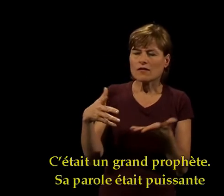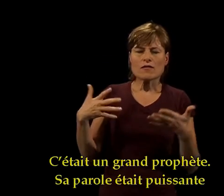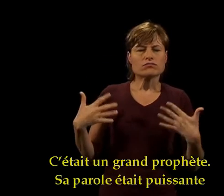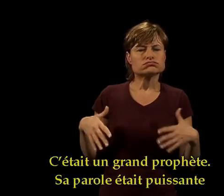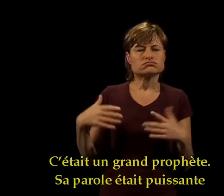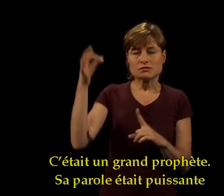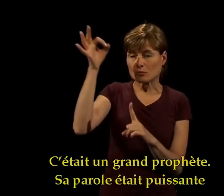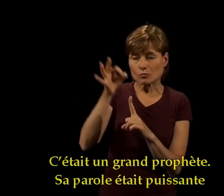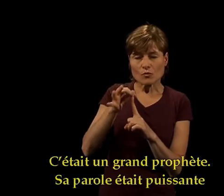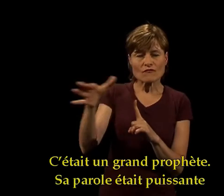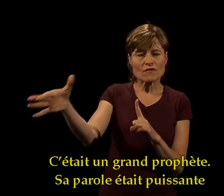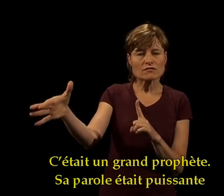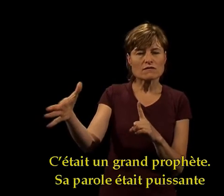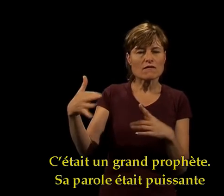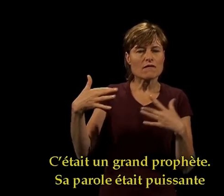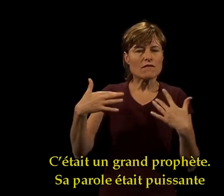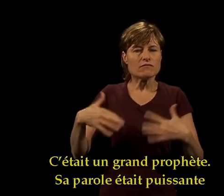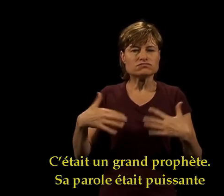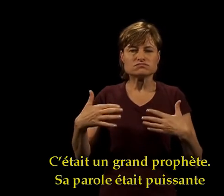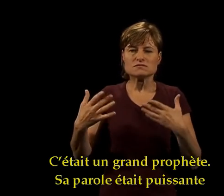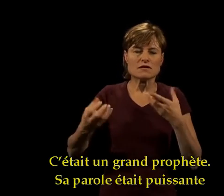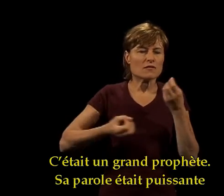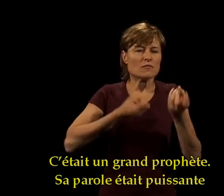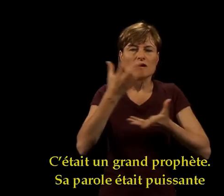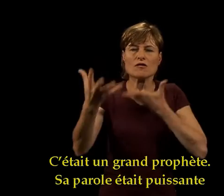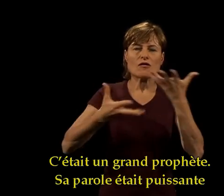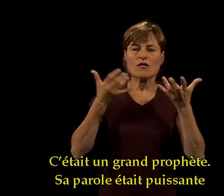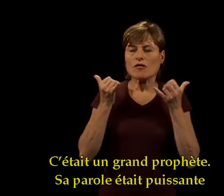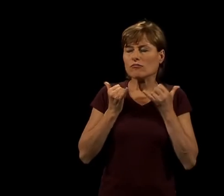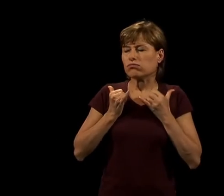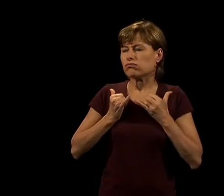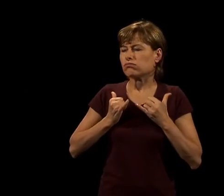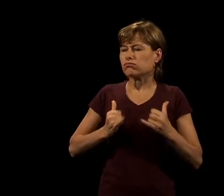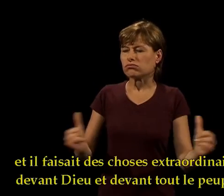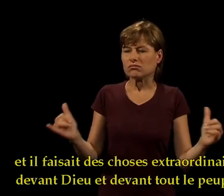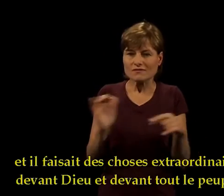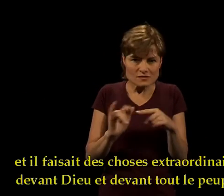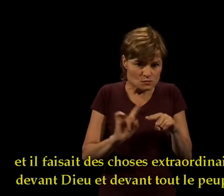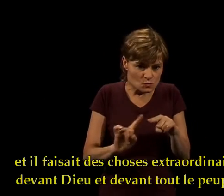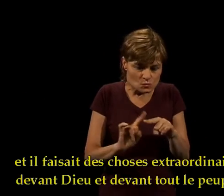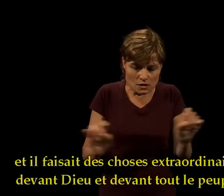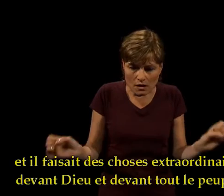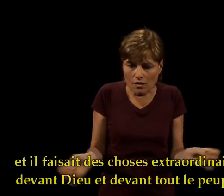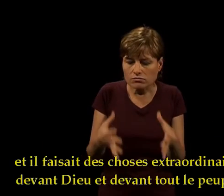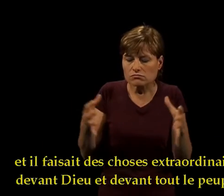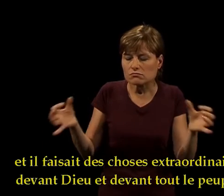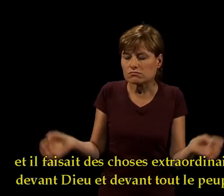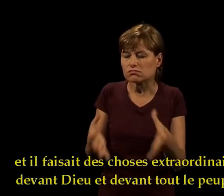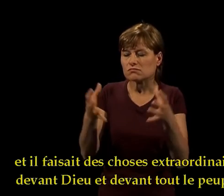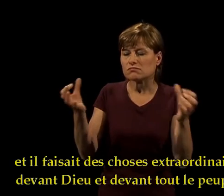C'était un grand prophète. Sa parole était puissante. Et il faisait des choses extraordinaires devant Dieu